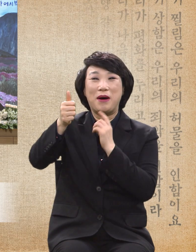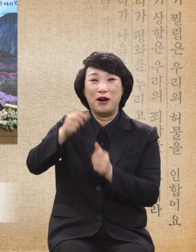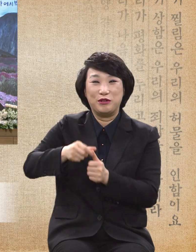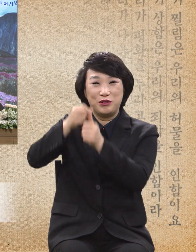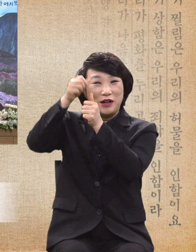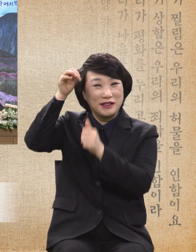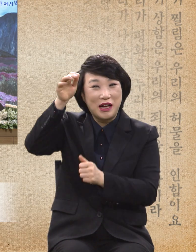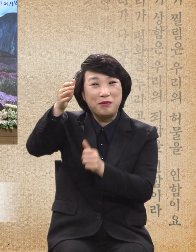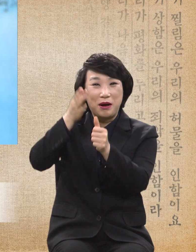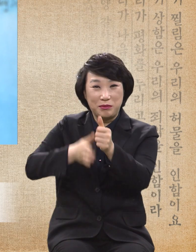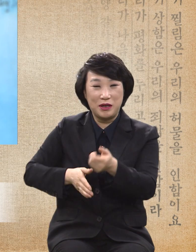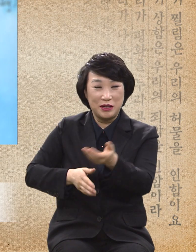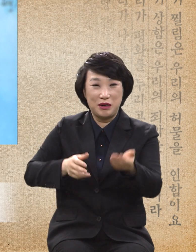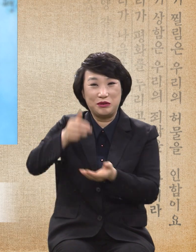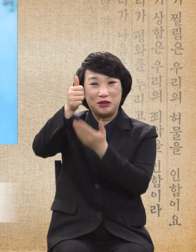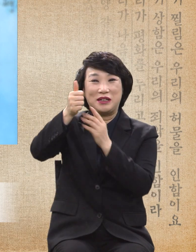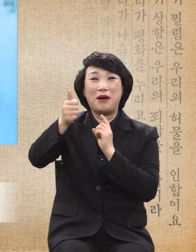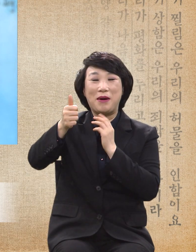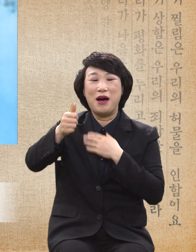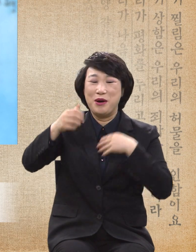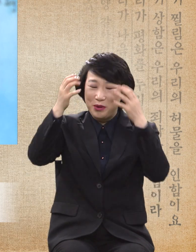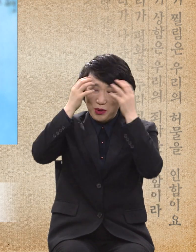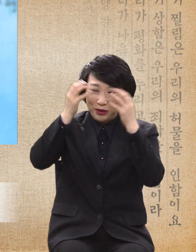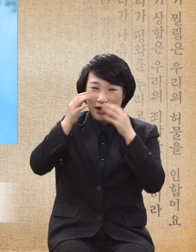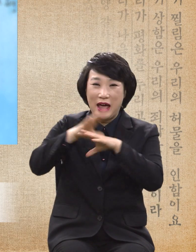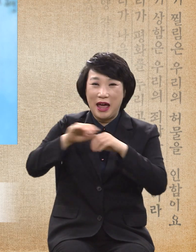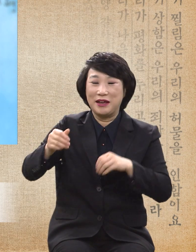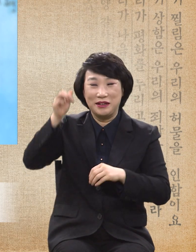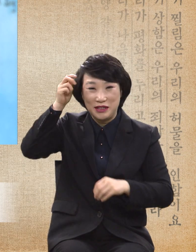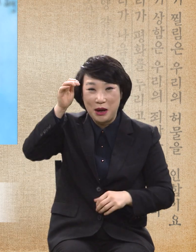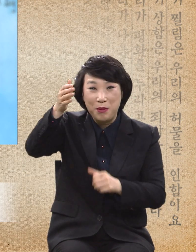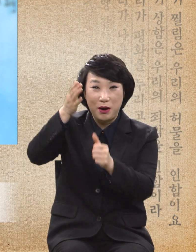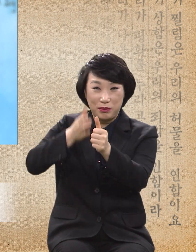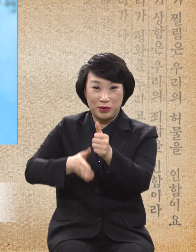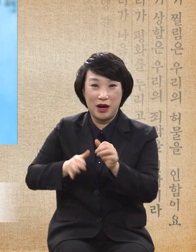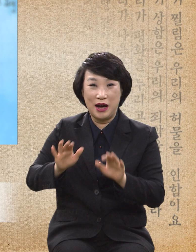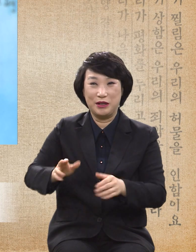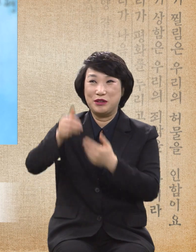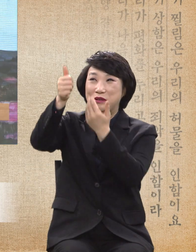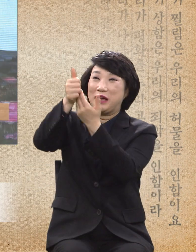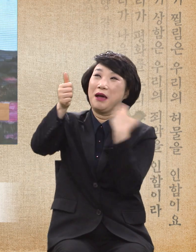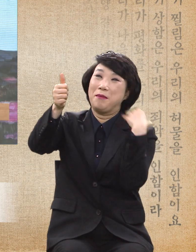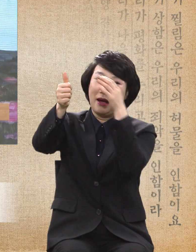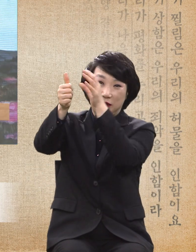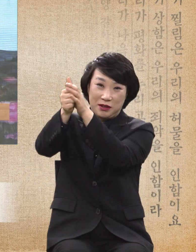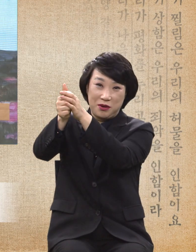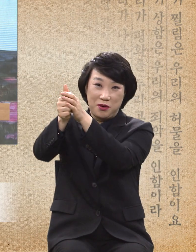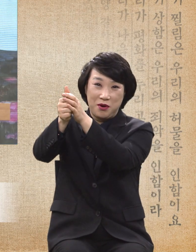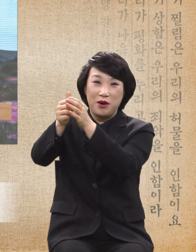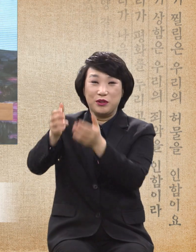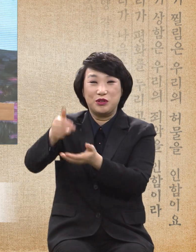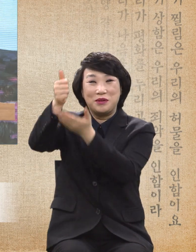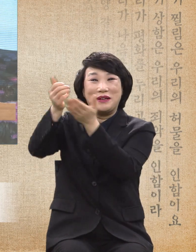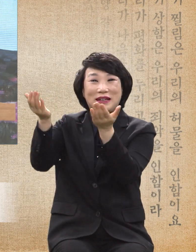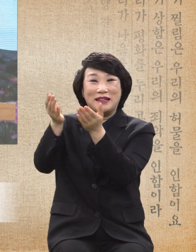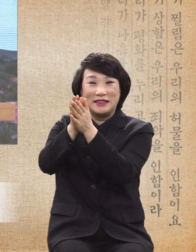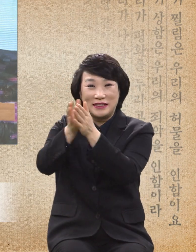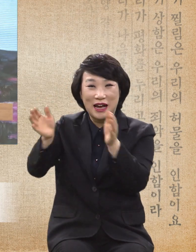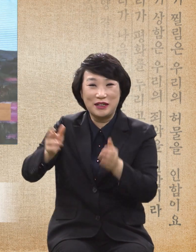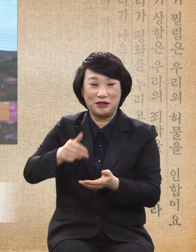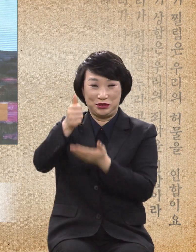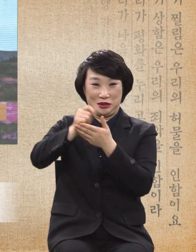구원을 바라라. 주님으로만 고통을 해결을 바라라. 그에게 맡겨 일하시기를 주님의